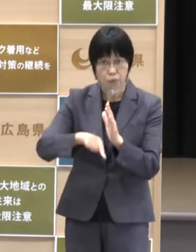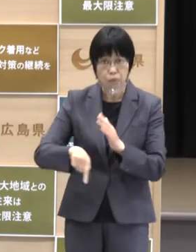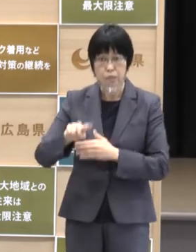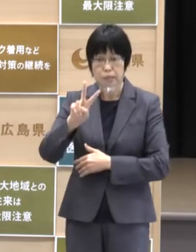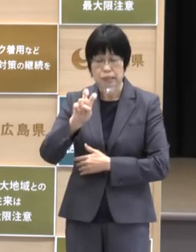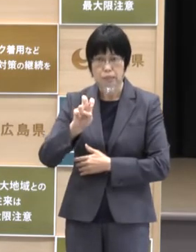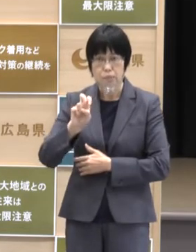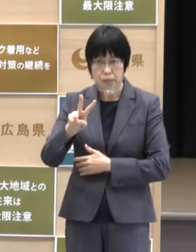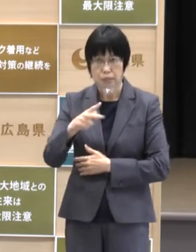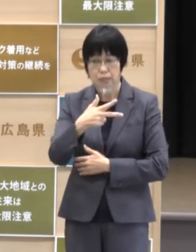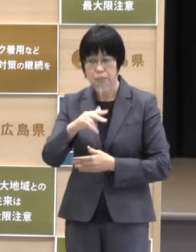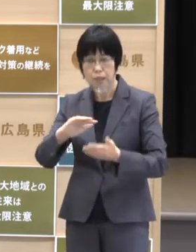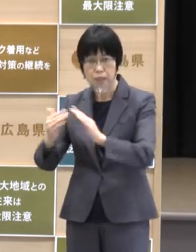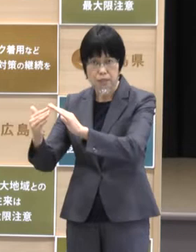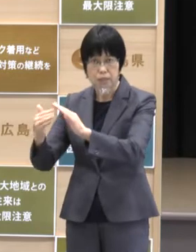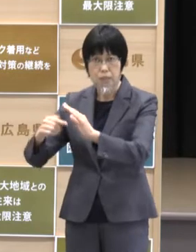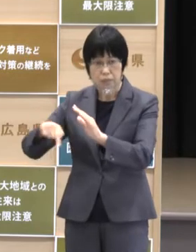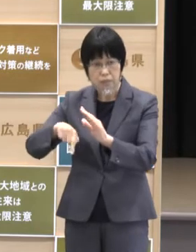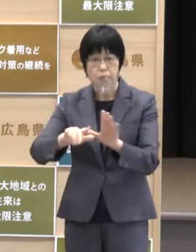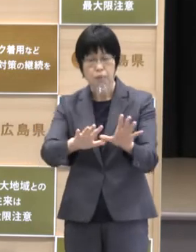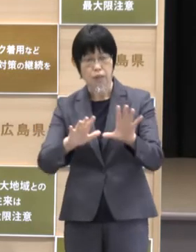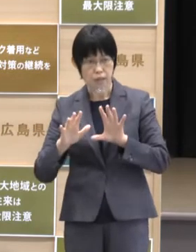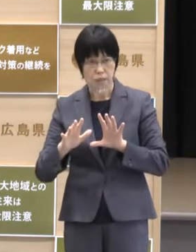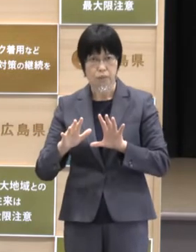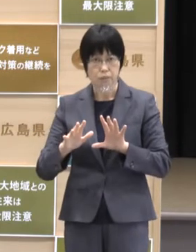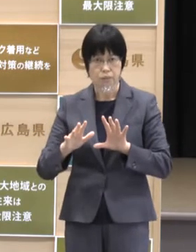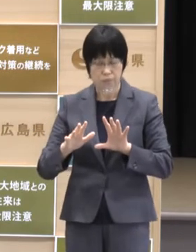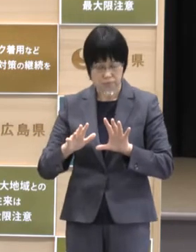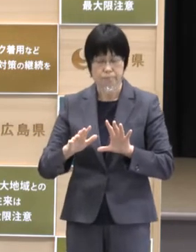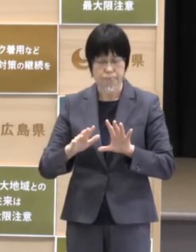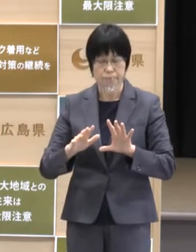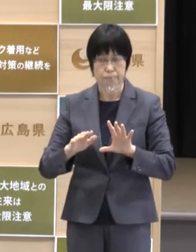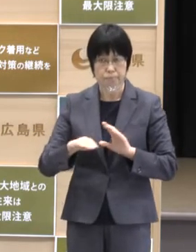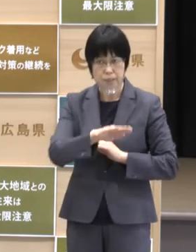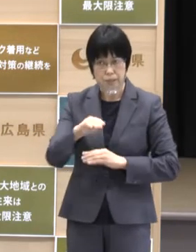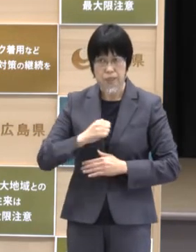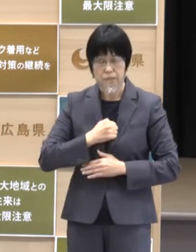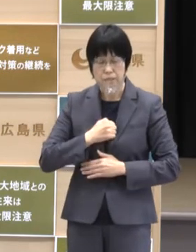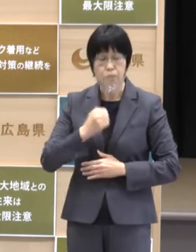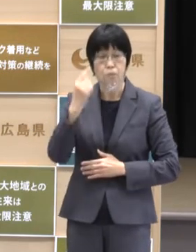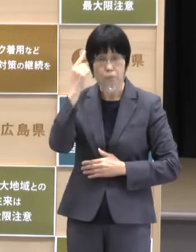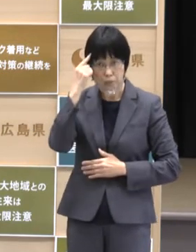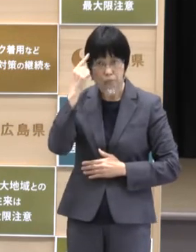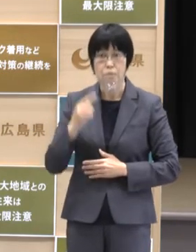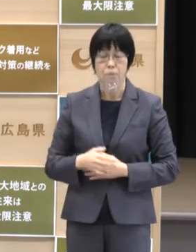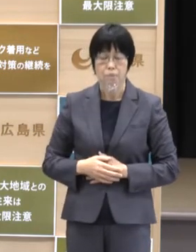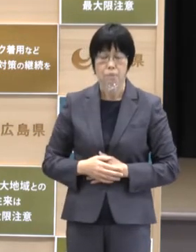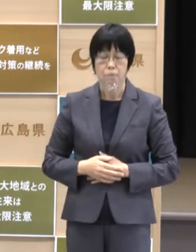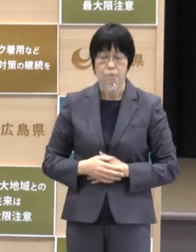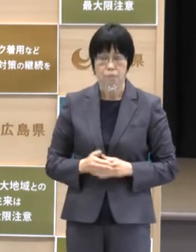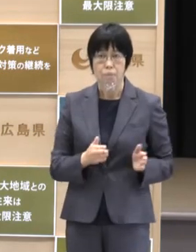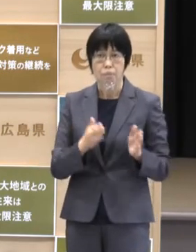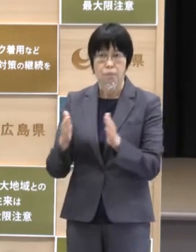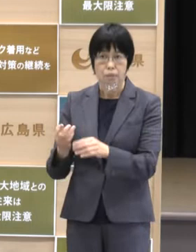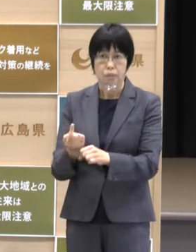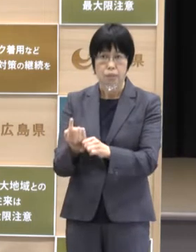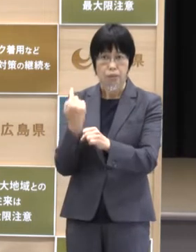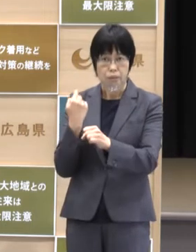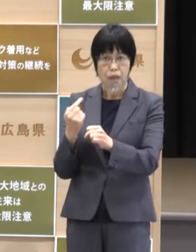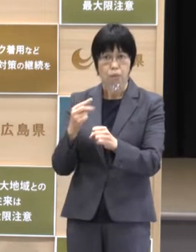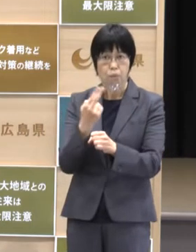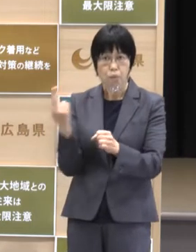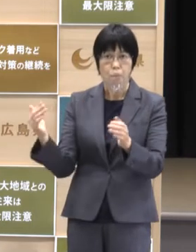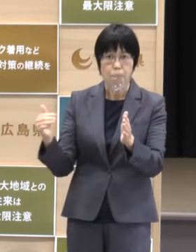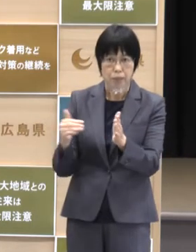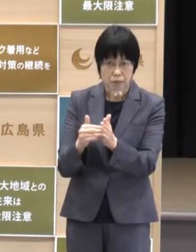において避難者を受け入れるということになっているのはご承知の通りだと思います。すでにですね、昨年度末まで